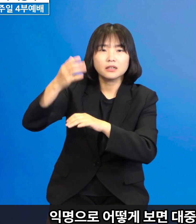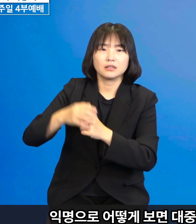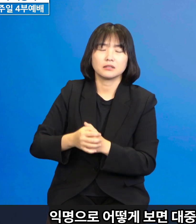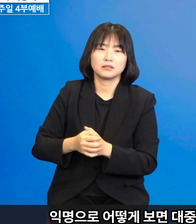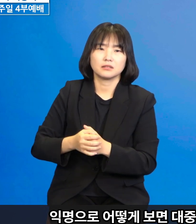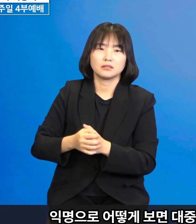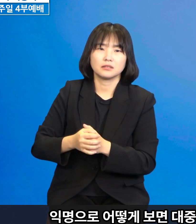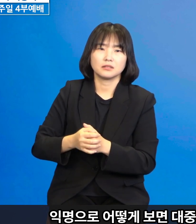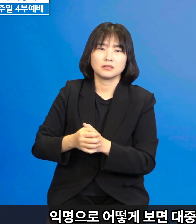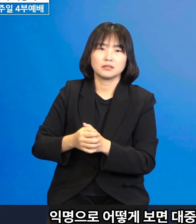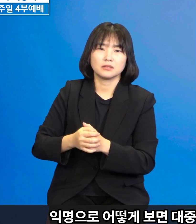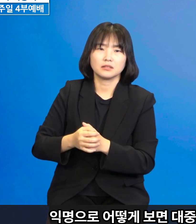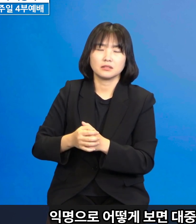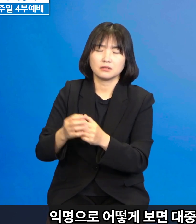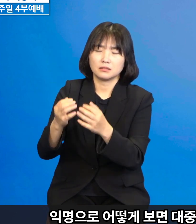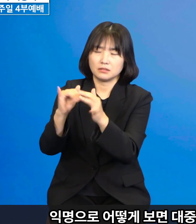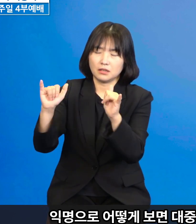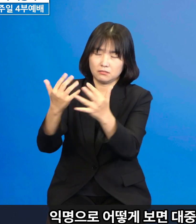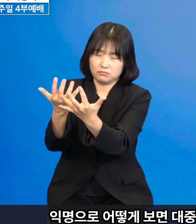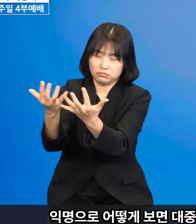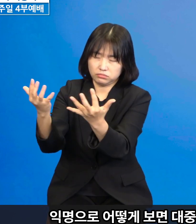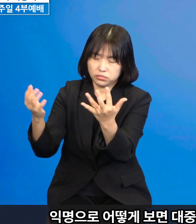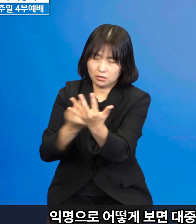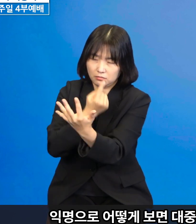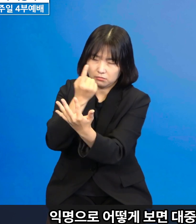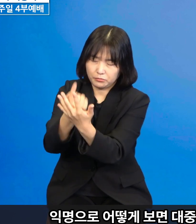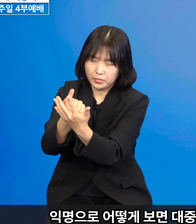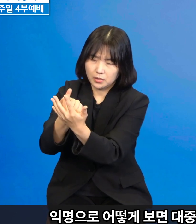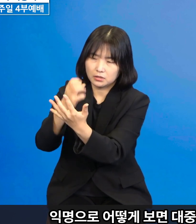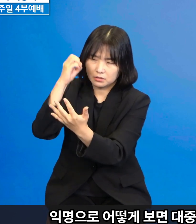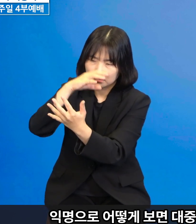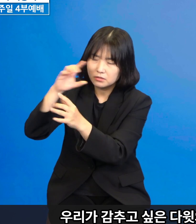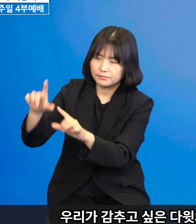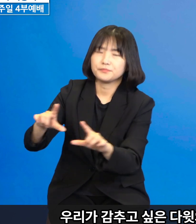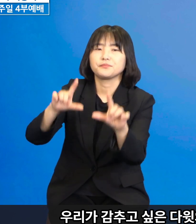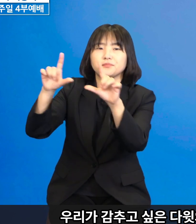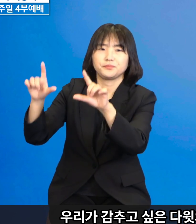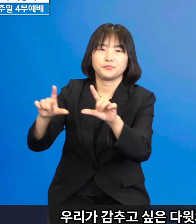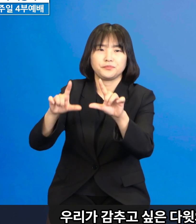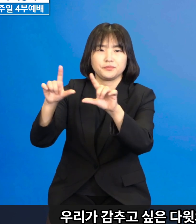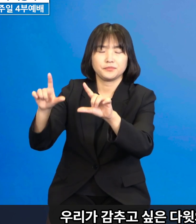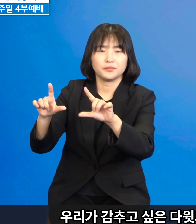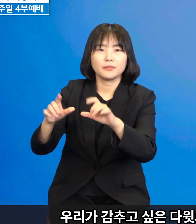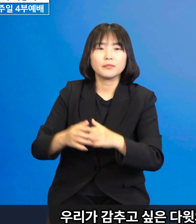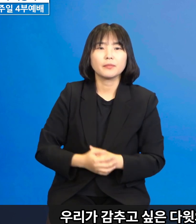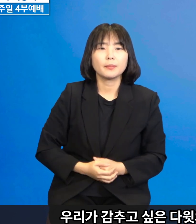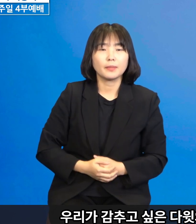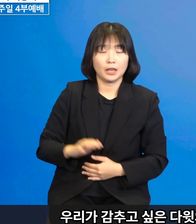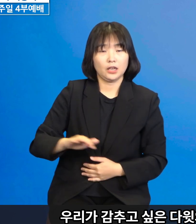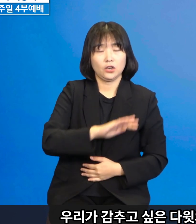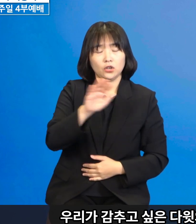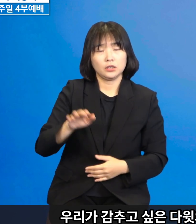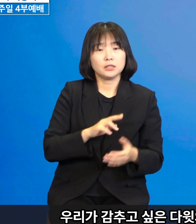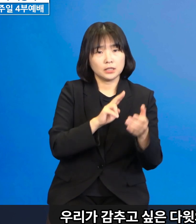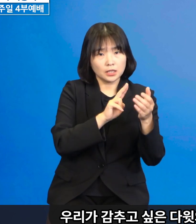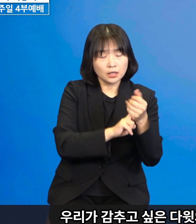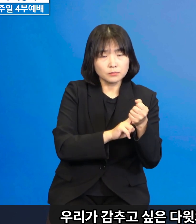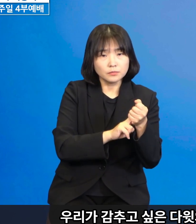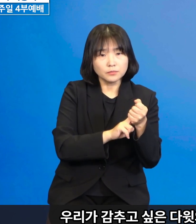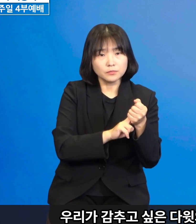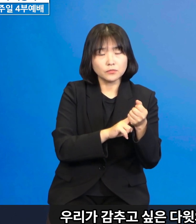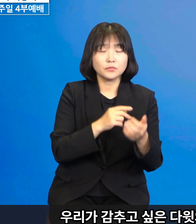익명으로, 어떻게 보면 대중 속에 파묻혀서 살아가게 됩니다. 우리가 감추고 싶은